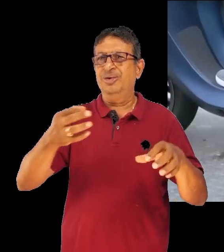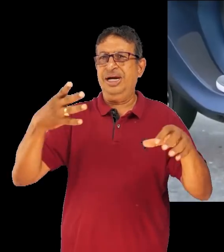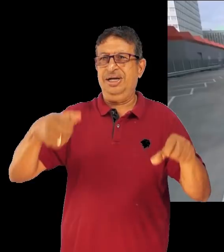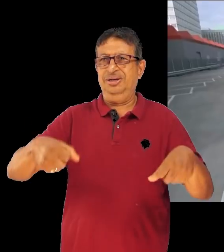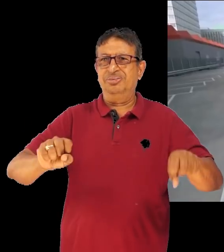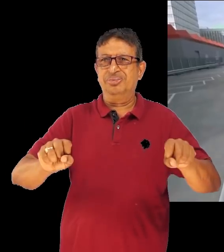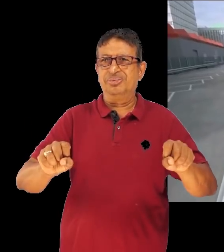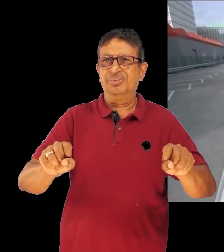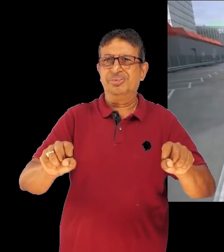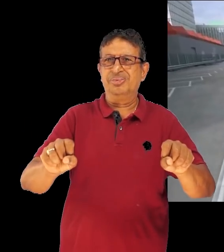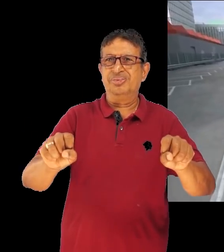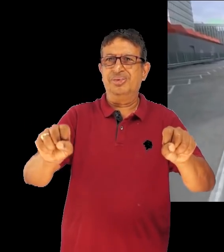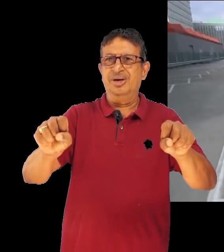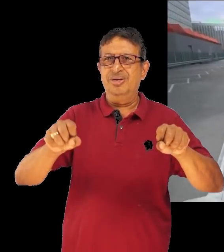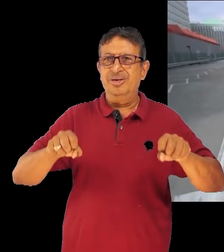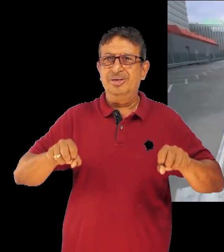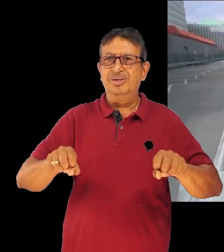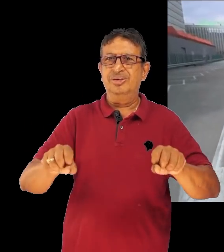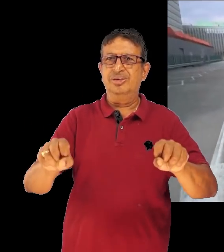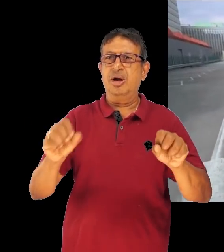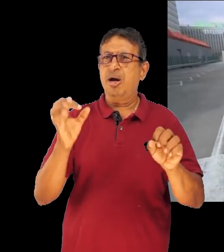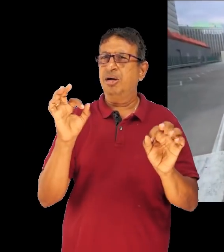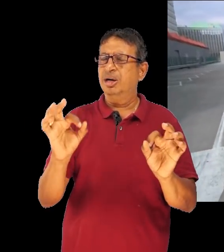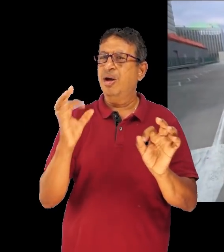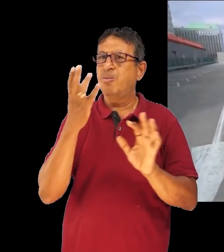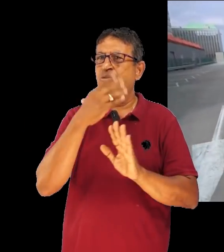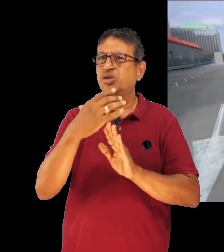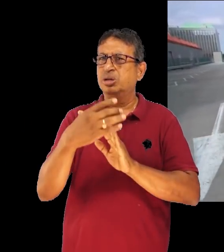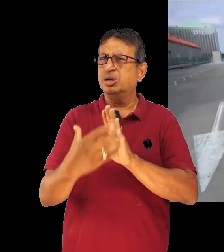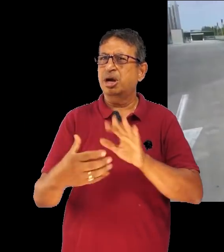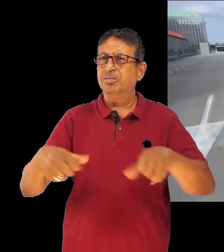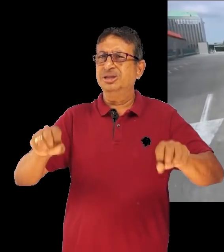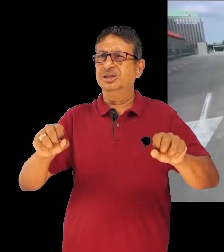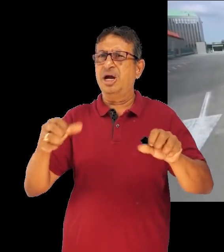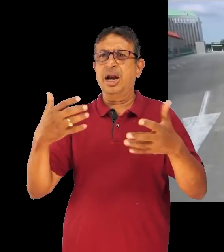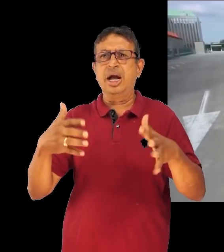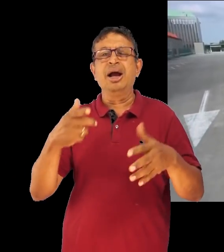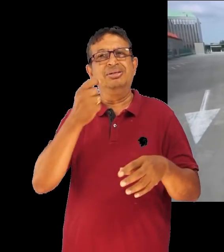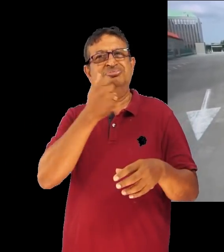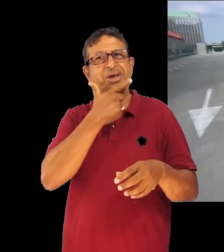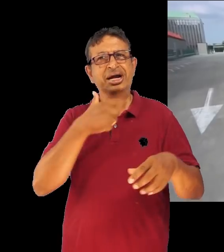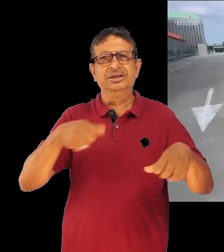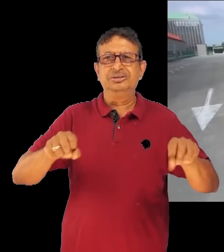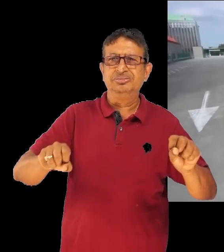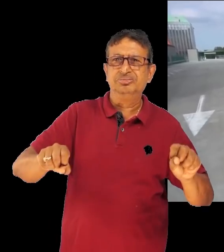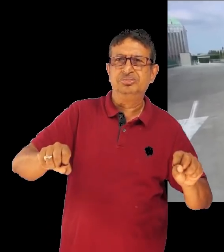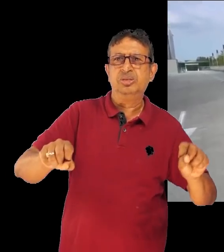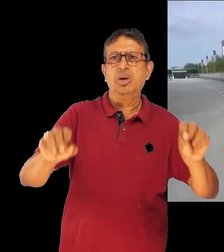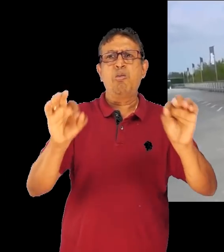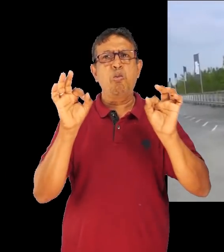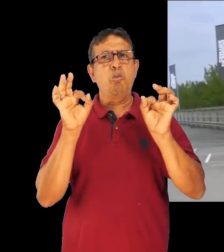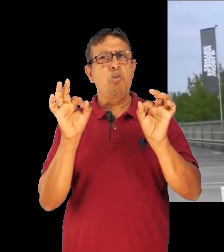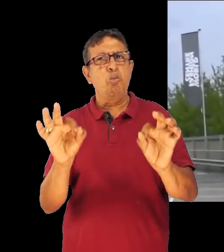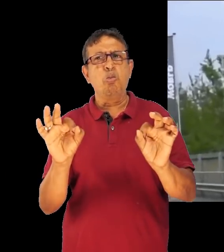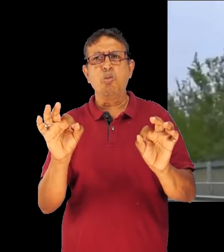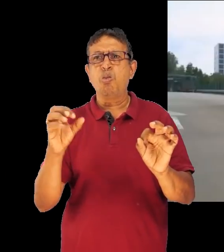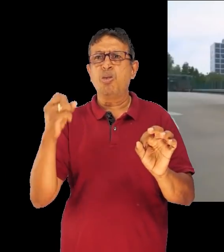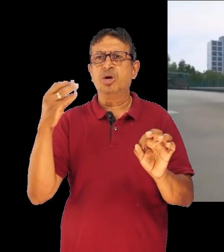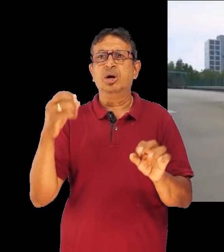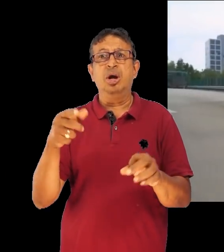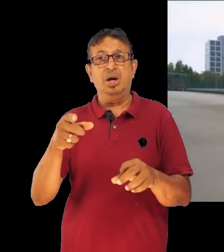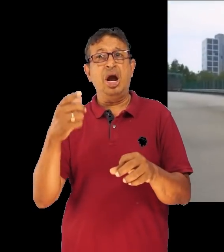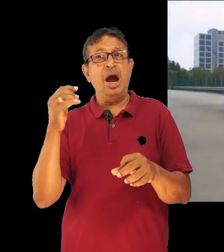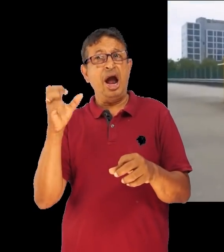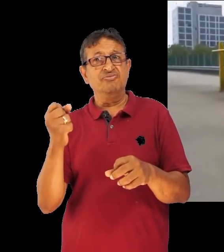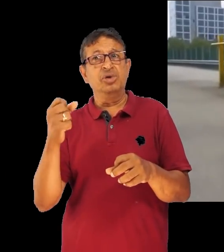इलेक्ट्रिक स्कूटर कंपनी एट्रिगो बीवी को इन्होंने एक्वायर किया था फॉर एन अनडिस्क्लोज्ड अमाउंट। और अब ये जो फाइनल प्रोडक्ट निकल के आया है विद दिस जॉइंट